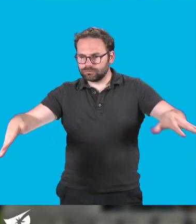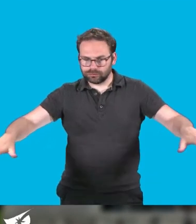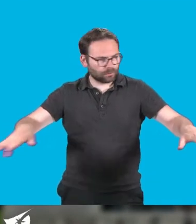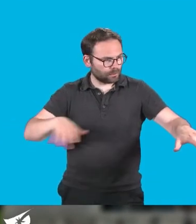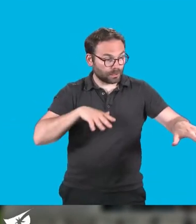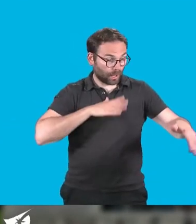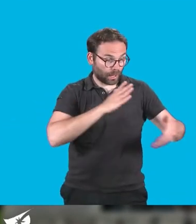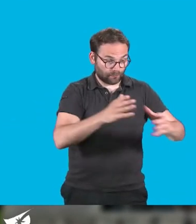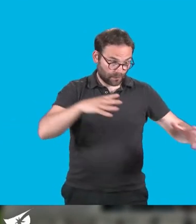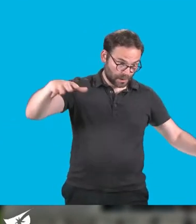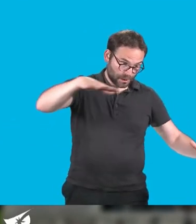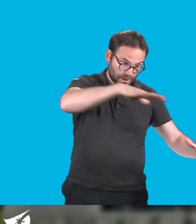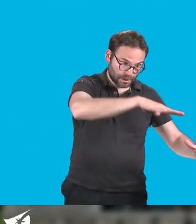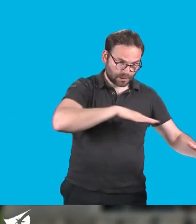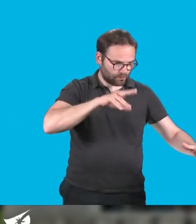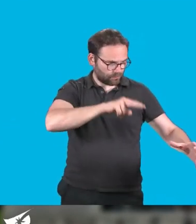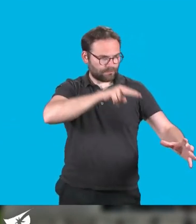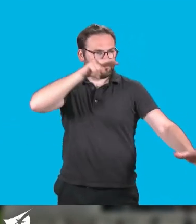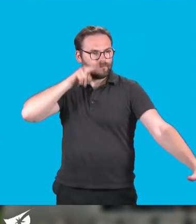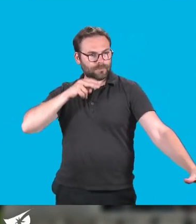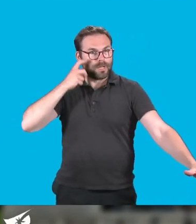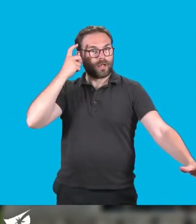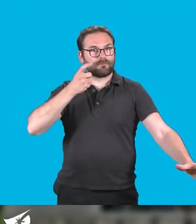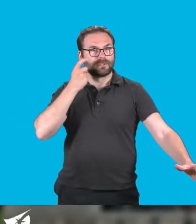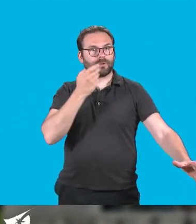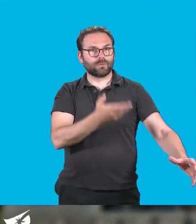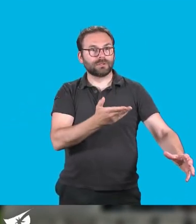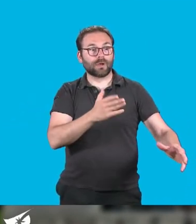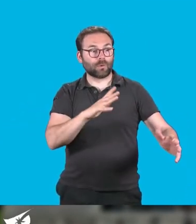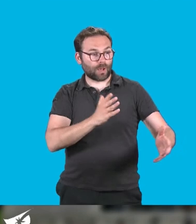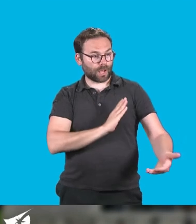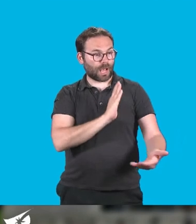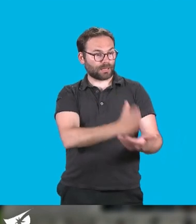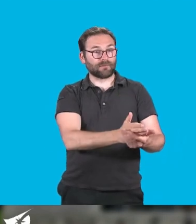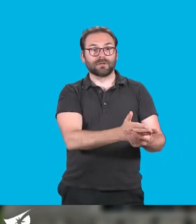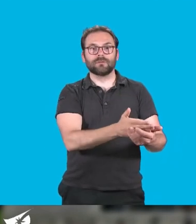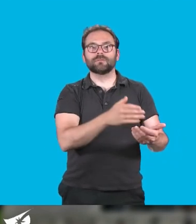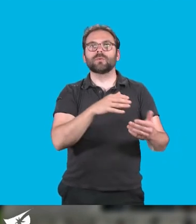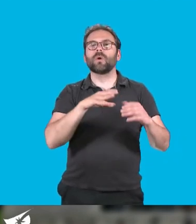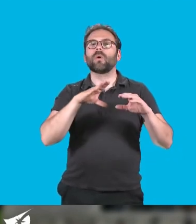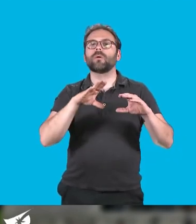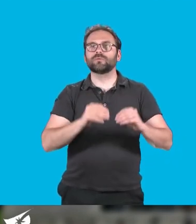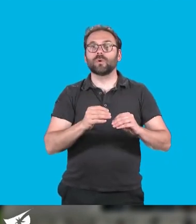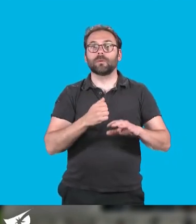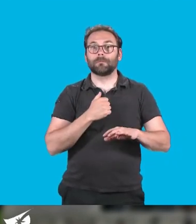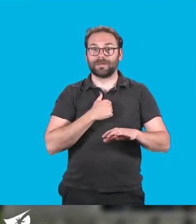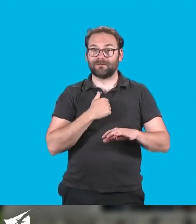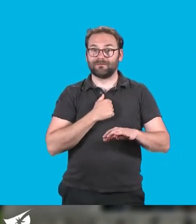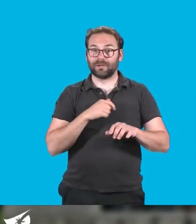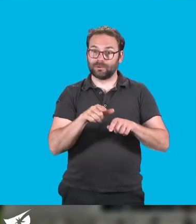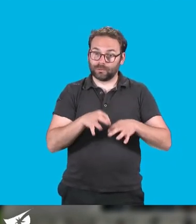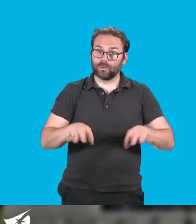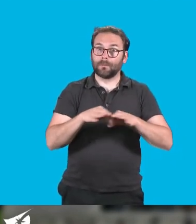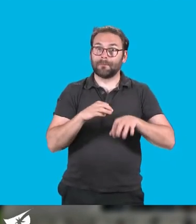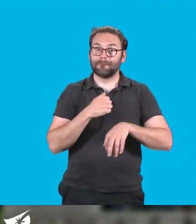infléchir notre approche avec une volonté aussi d'intervenir en zone privée et en domaine